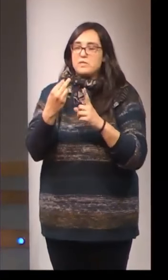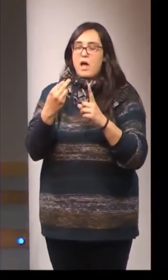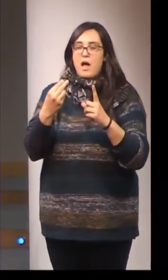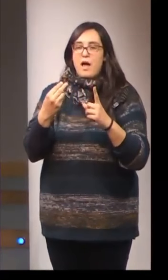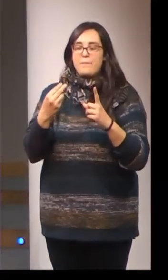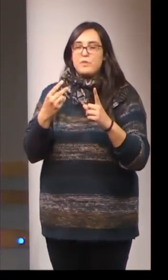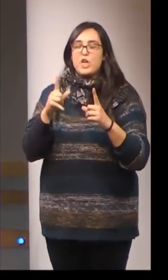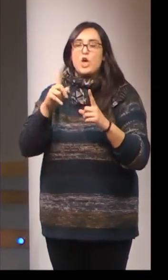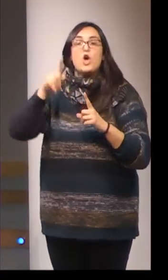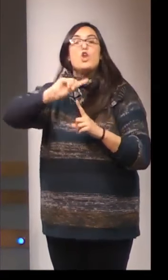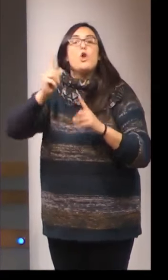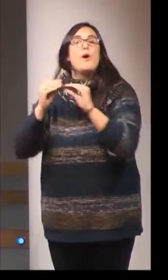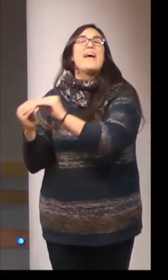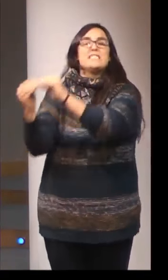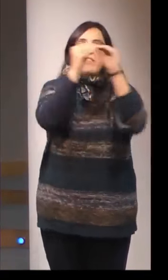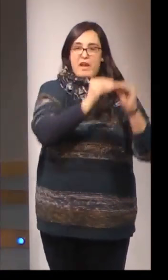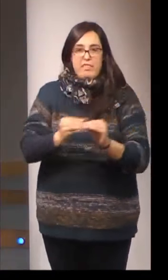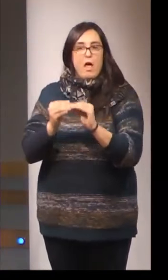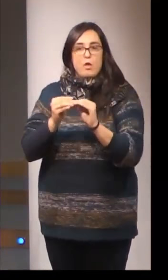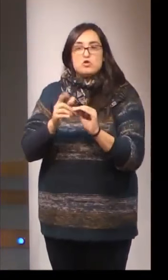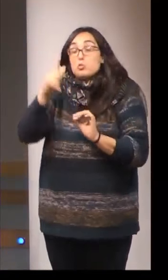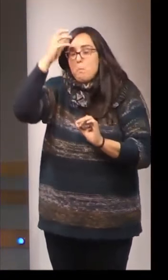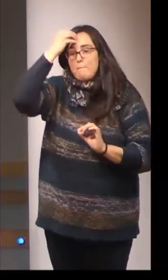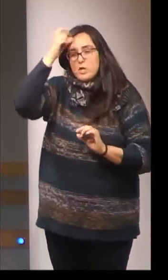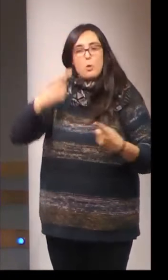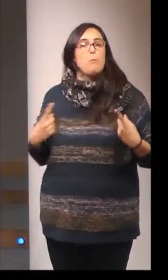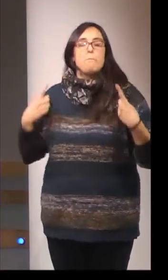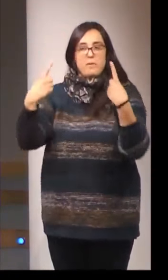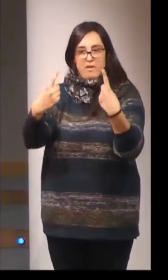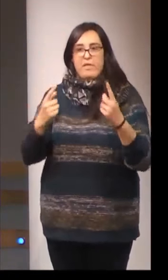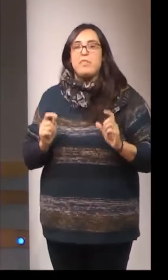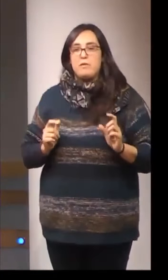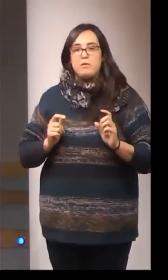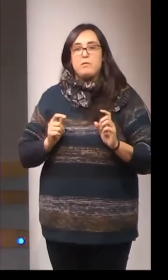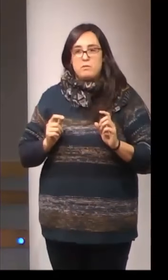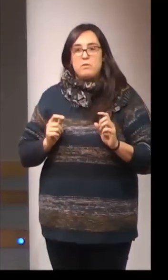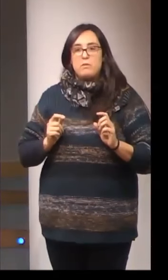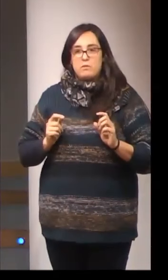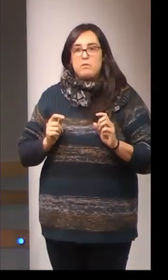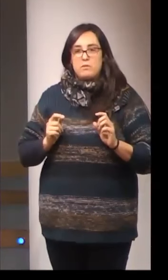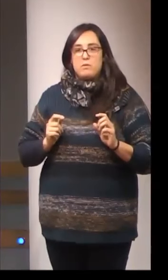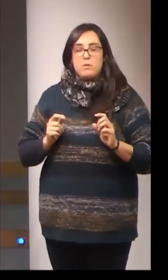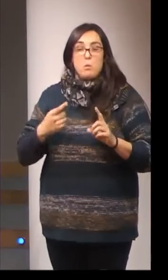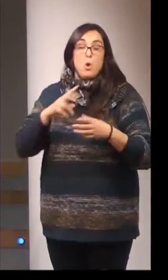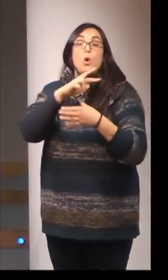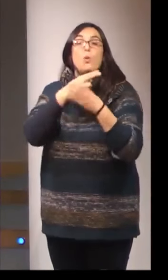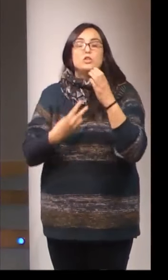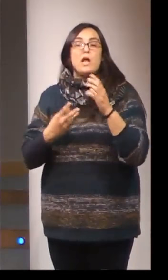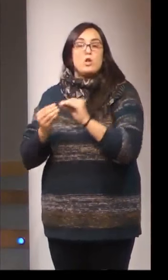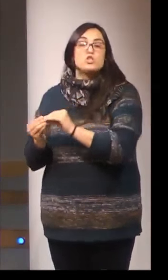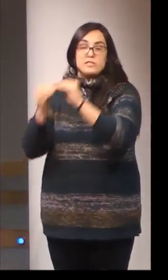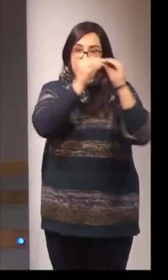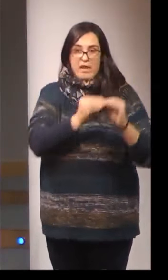También desde un punto de vista no únicamente basado en la estandarización, porque entendemos que esto es